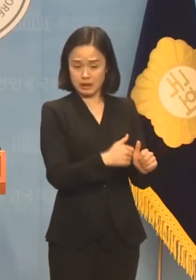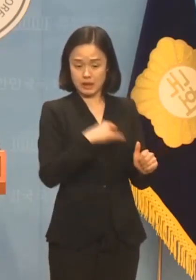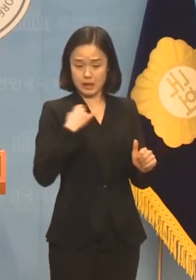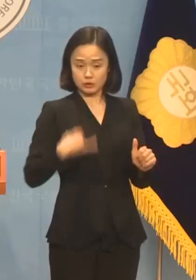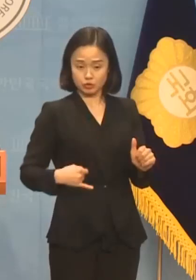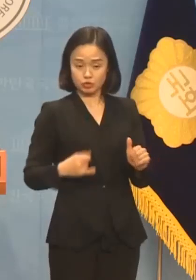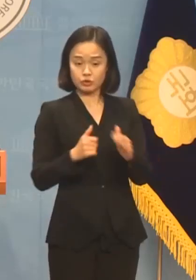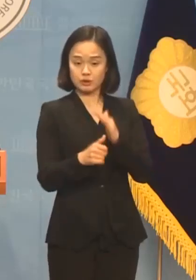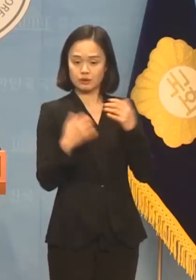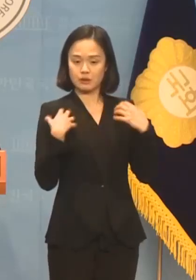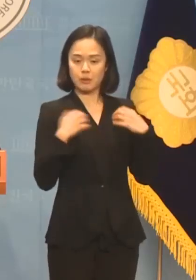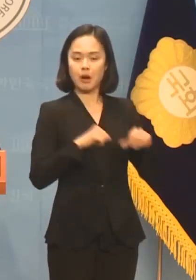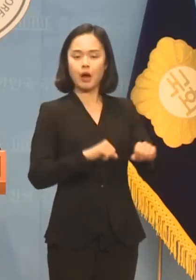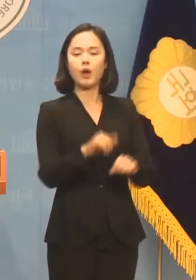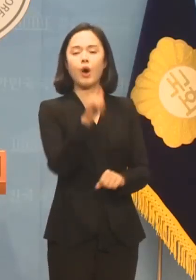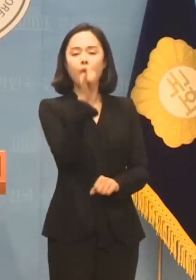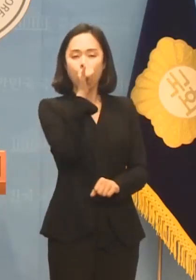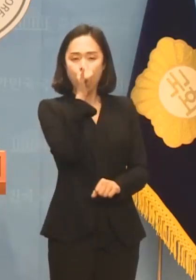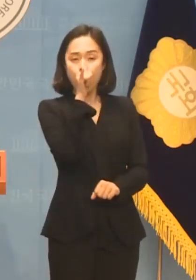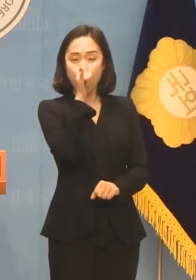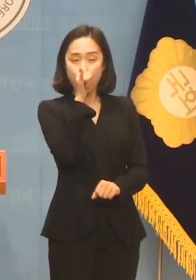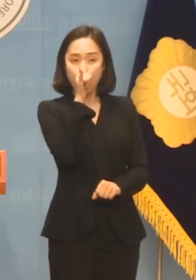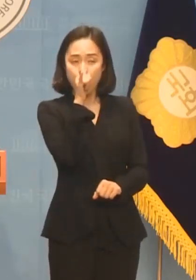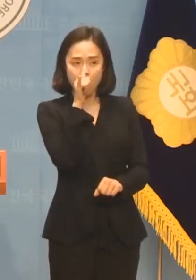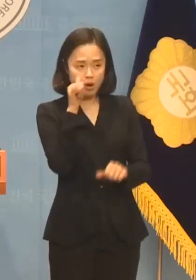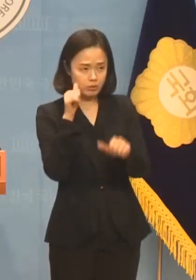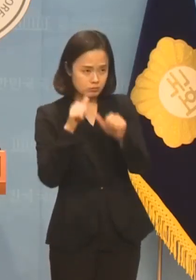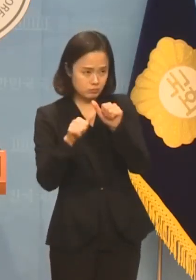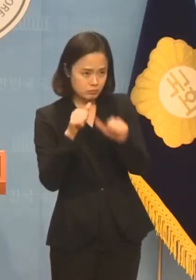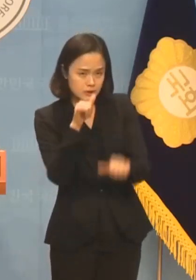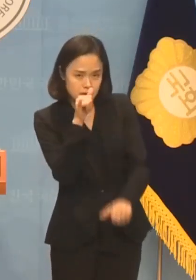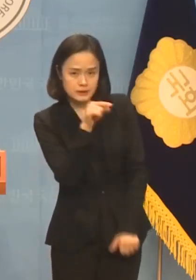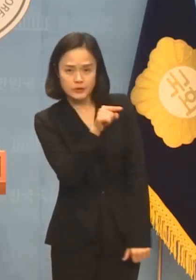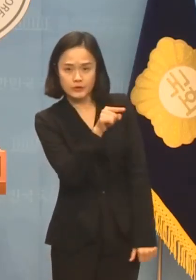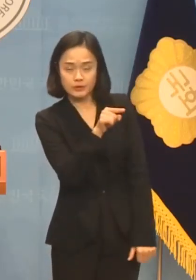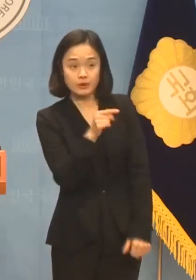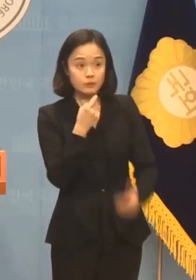그래서인지 오늘 민주당은 다급한 기색이 역력합니다.